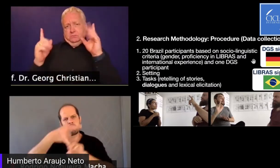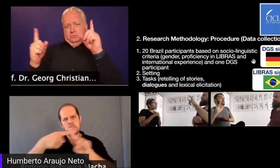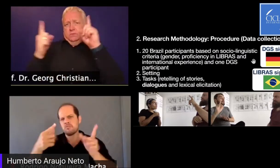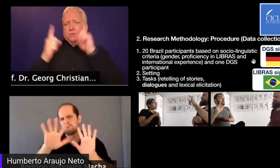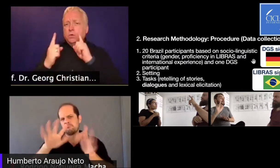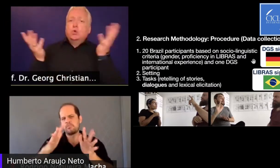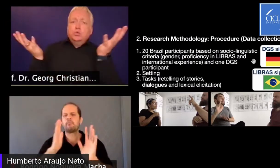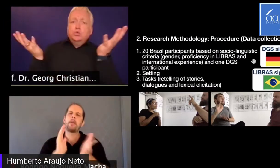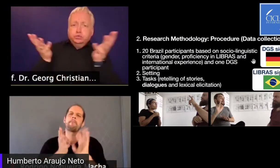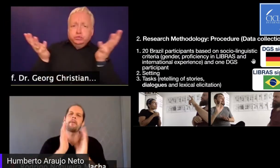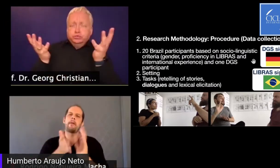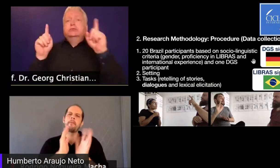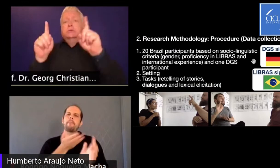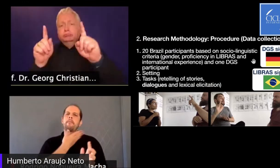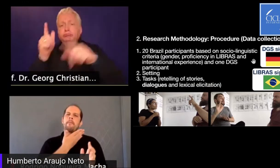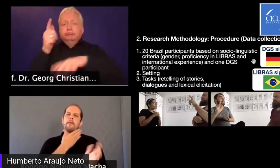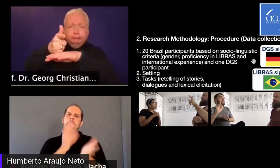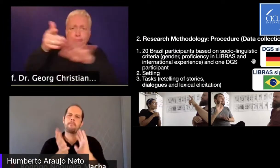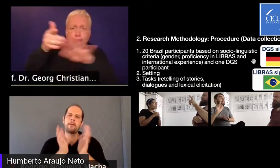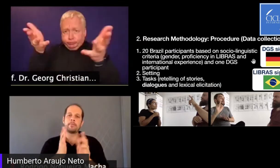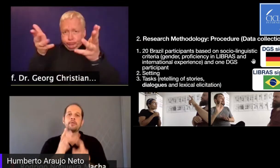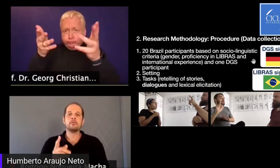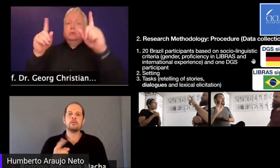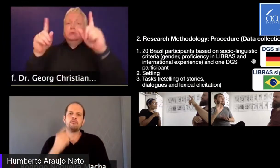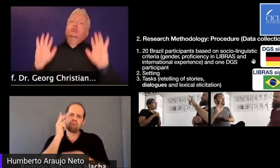dessas trocas comunicativas aí, né?